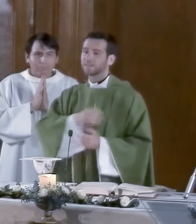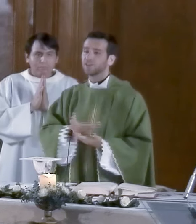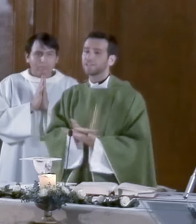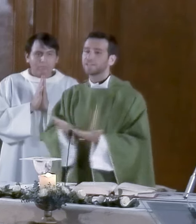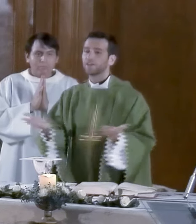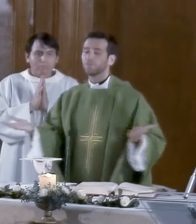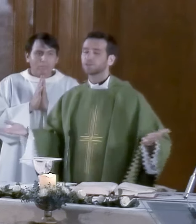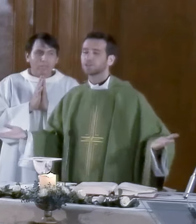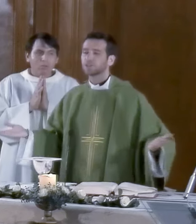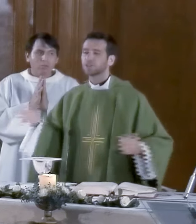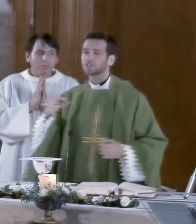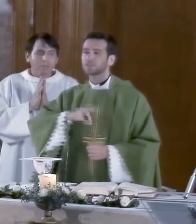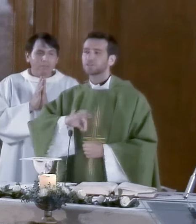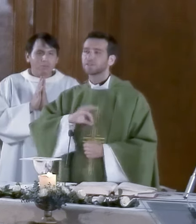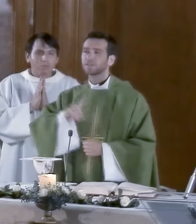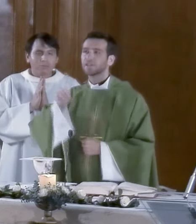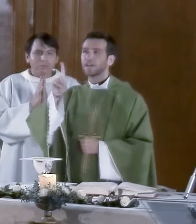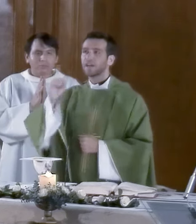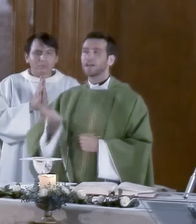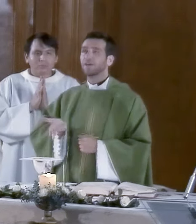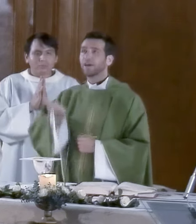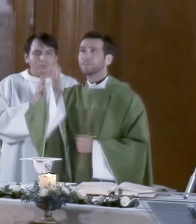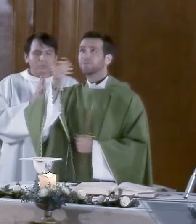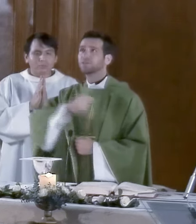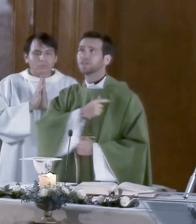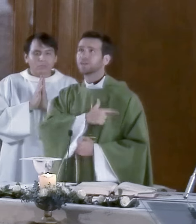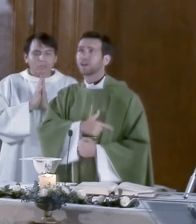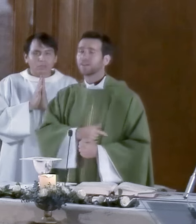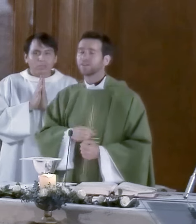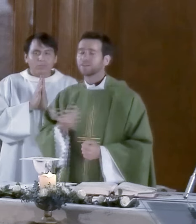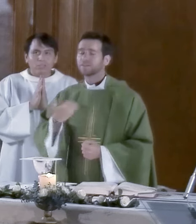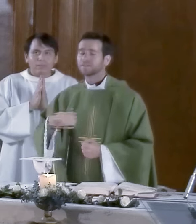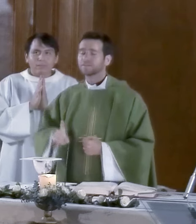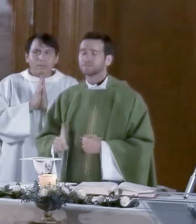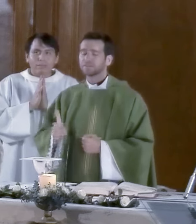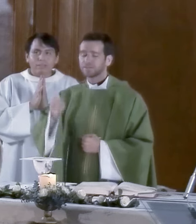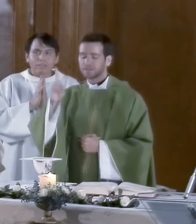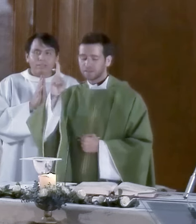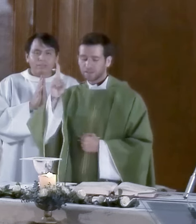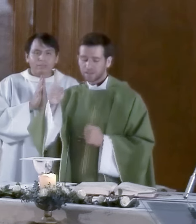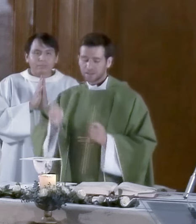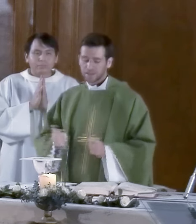El Señor esté con vosotros. Levantemos el corazón.